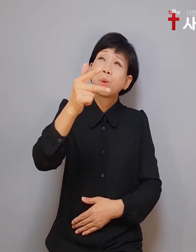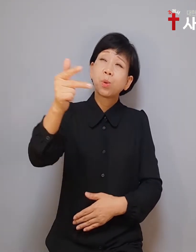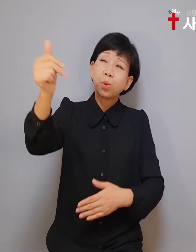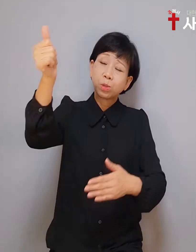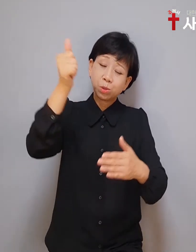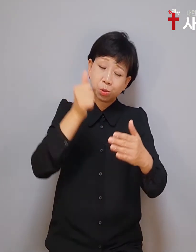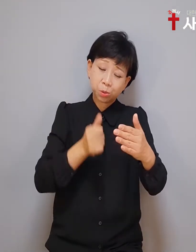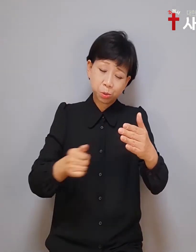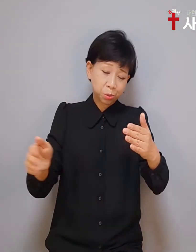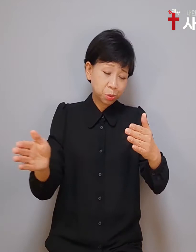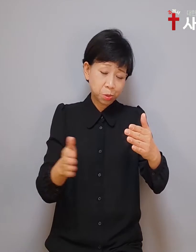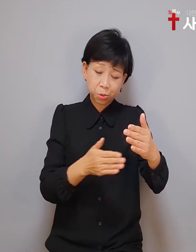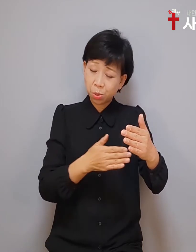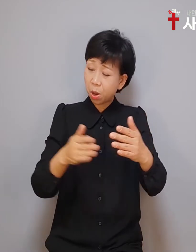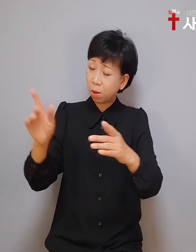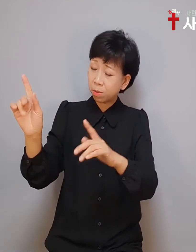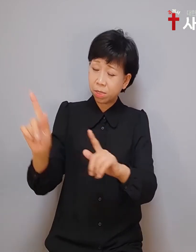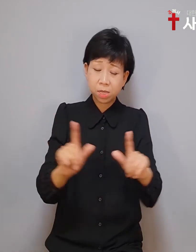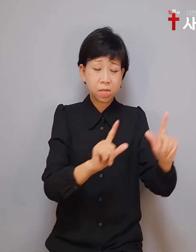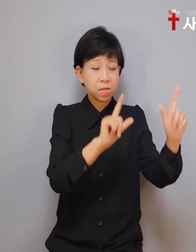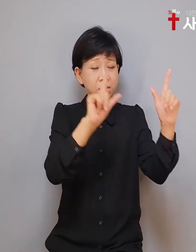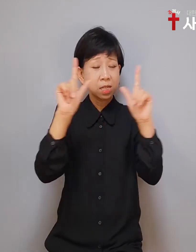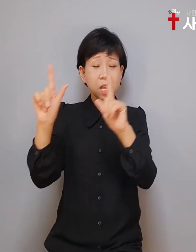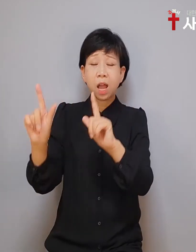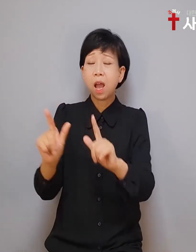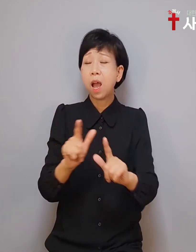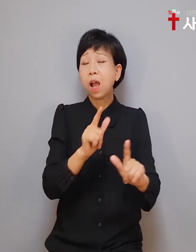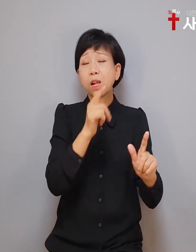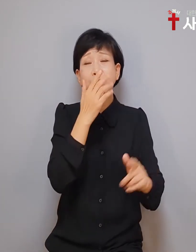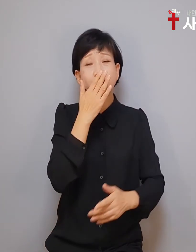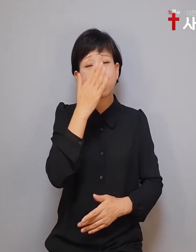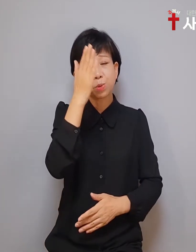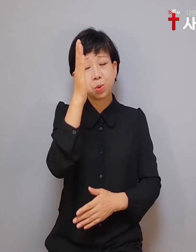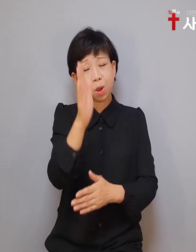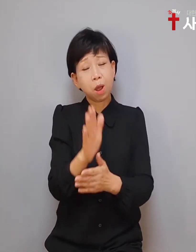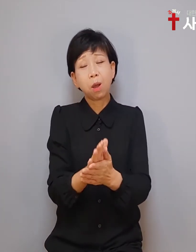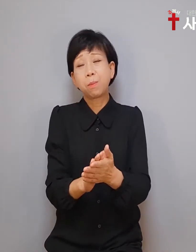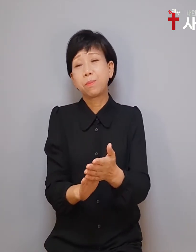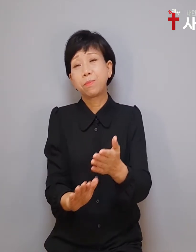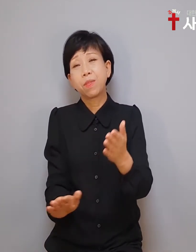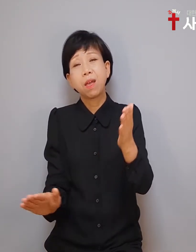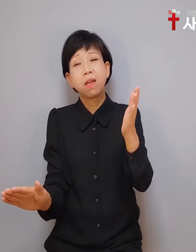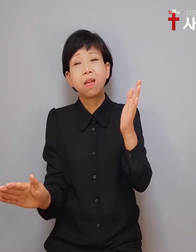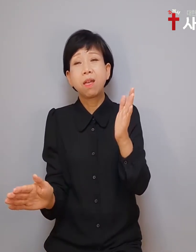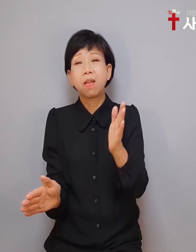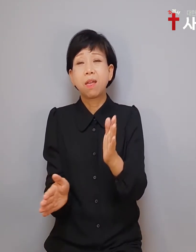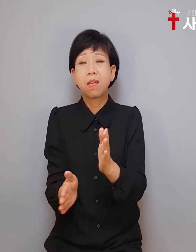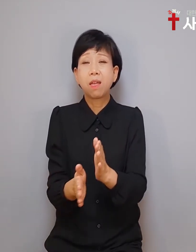오 주 없인 살 수